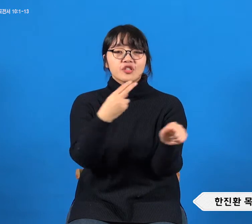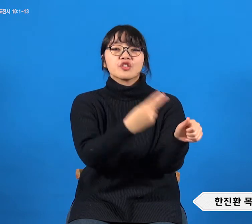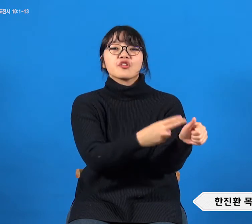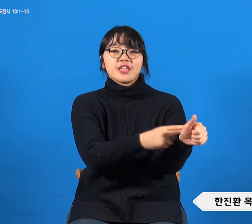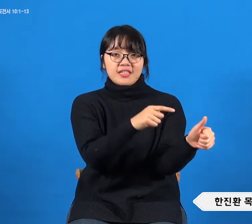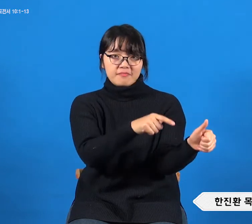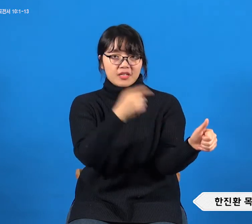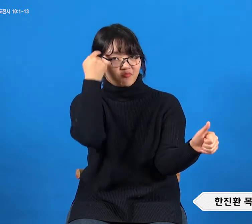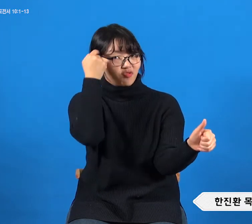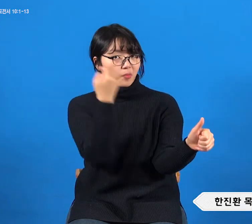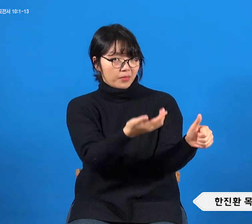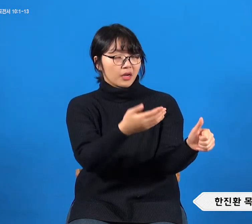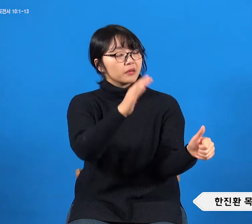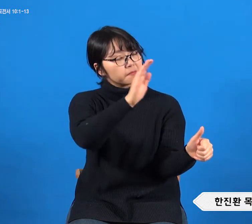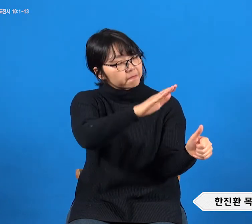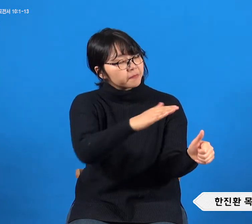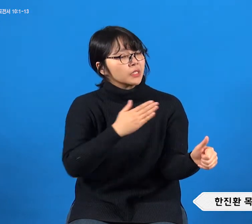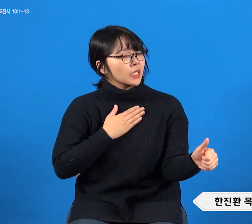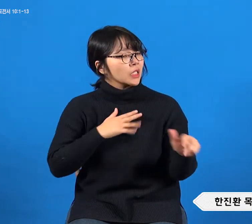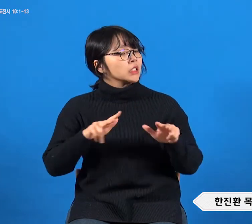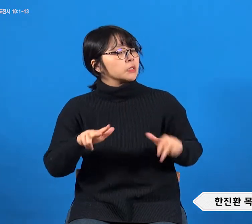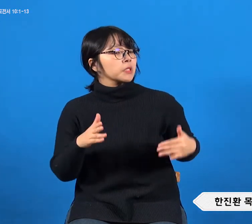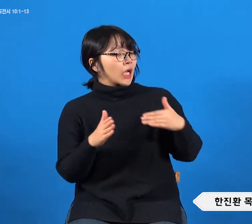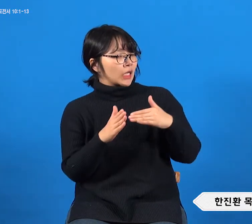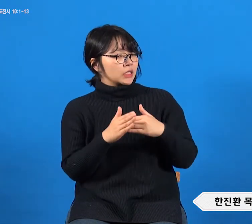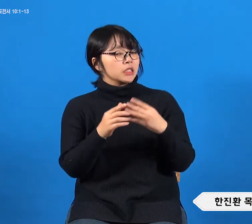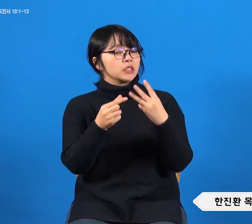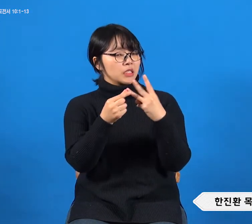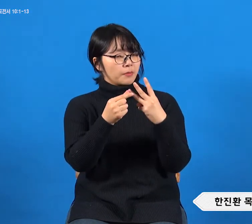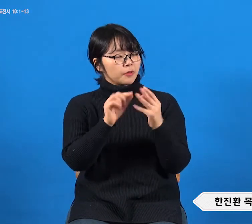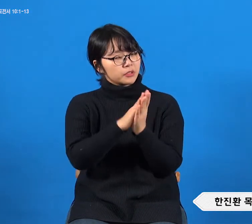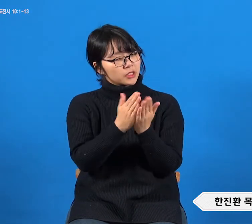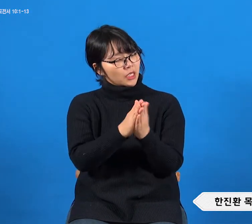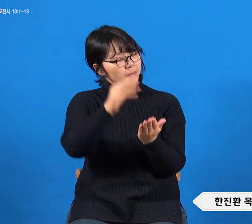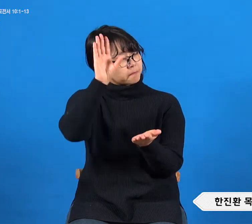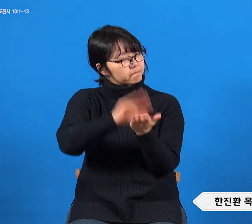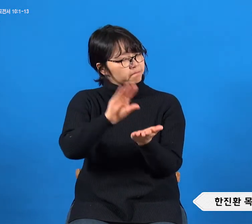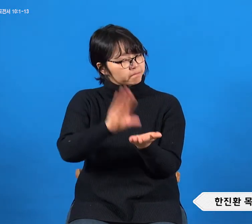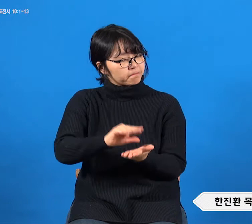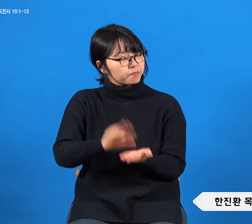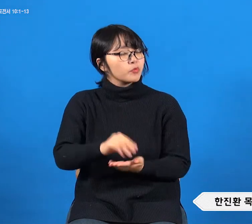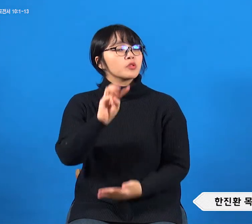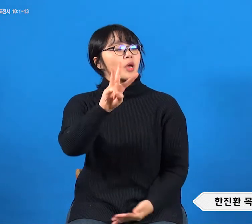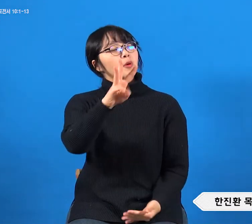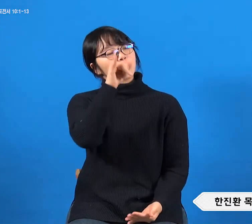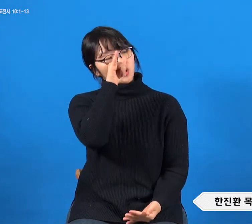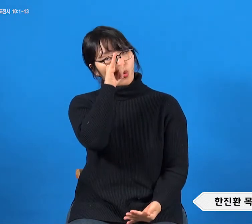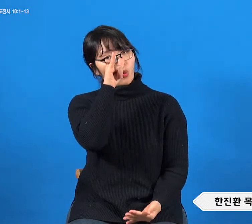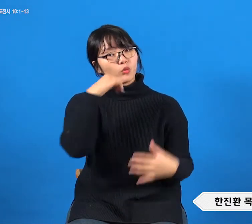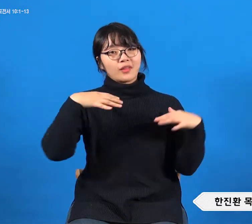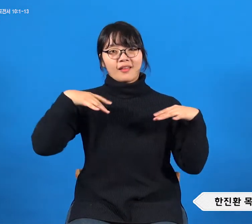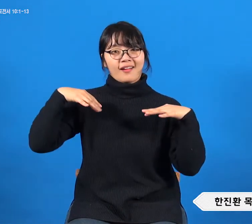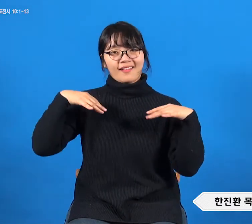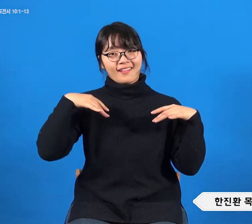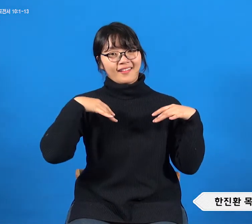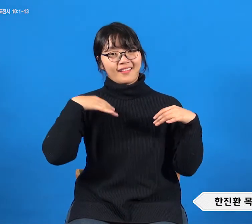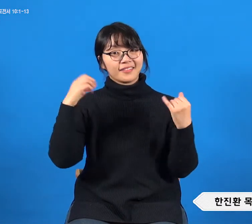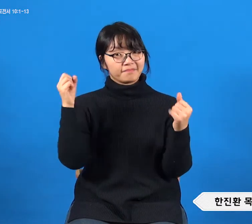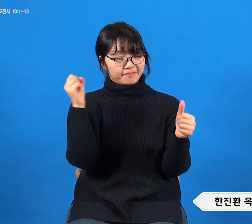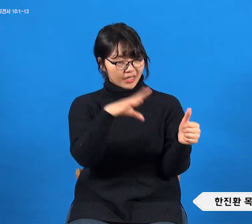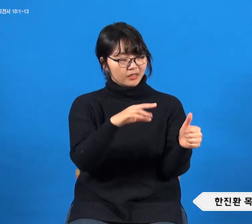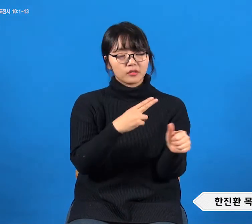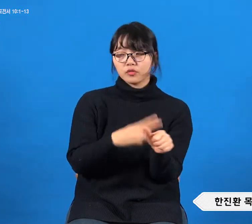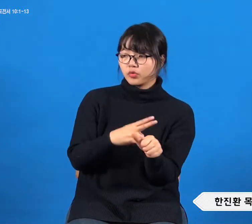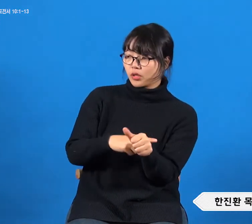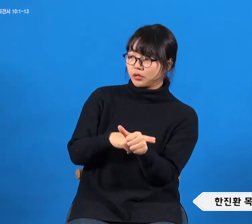지금까지 탈무드를 3번이나 훑었습니다 하고 자랑을 합니다. 랍비가 지그시 그 청년을 바라보다가